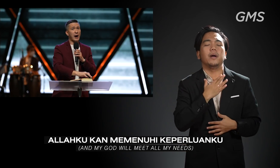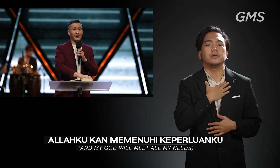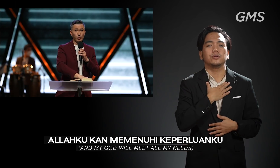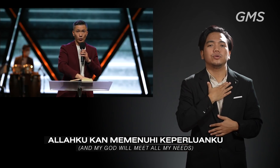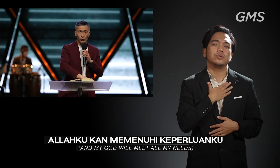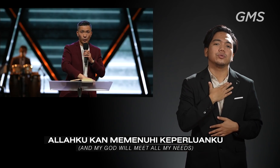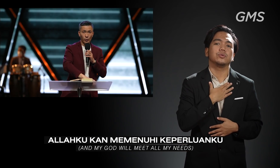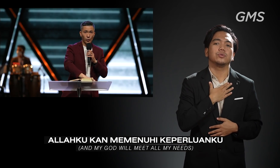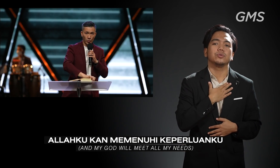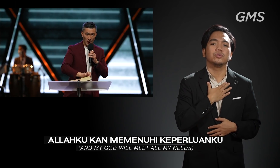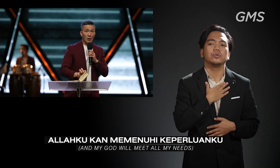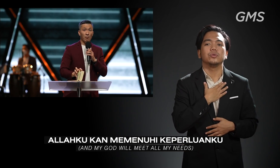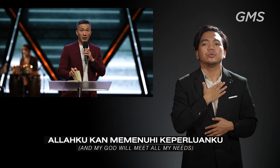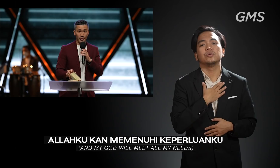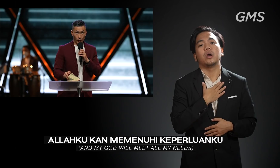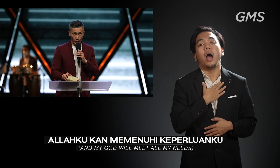keperluanmu